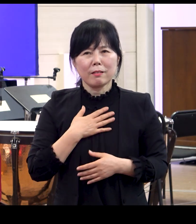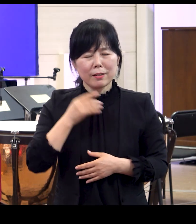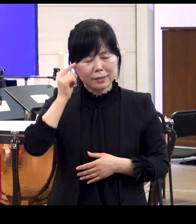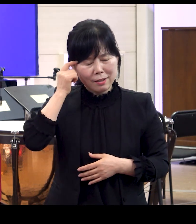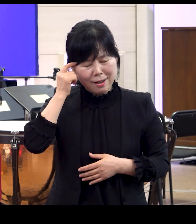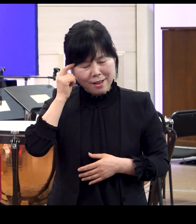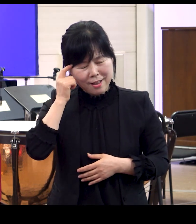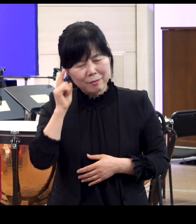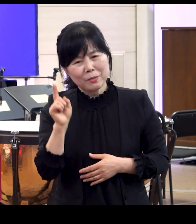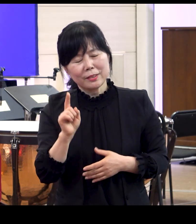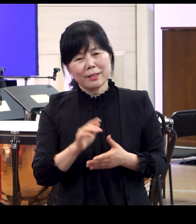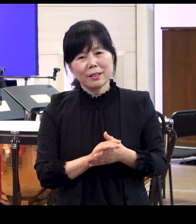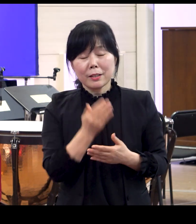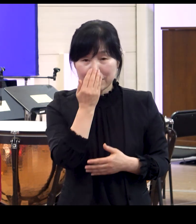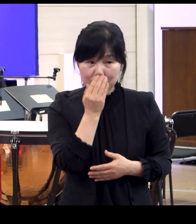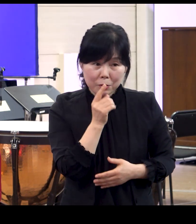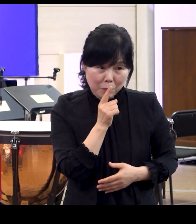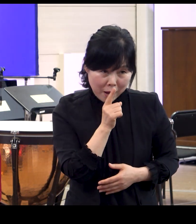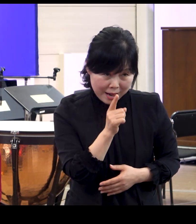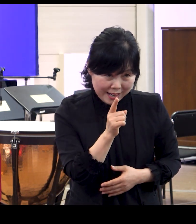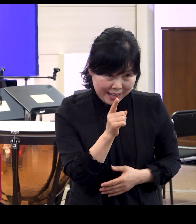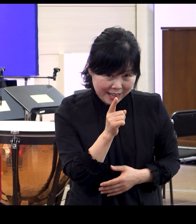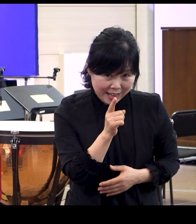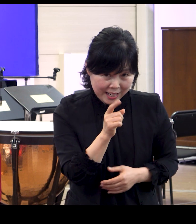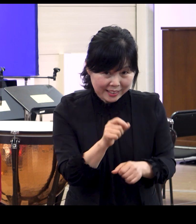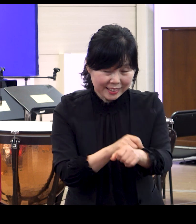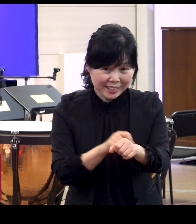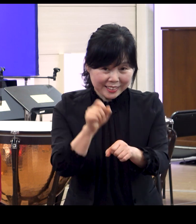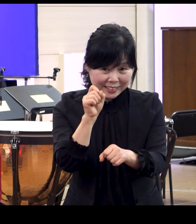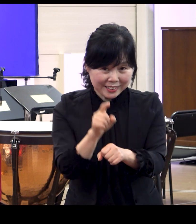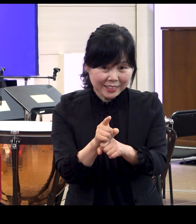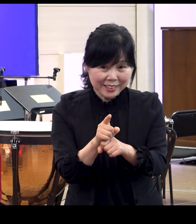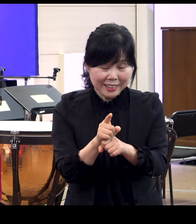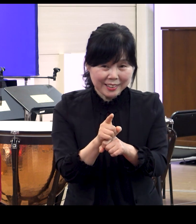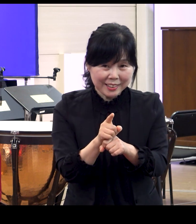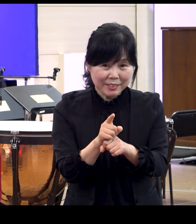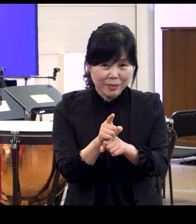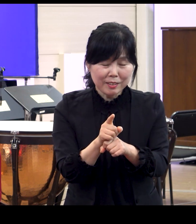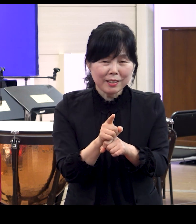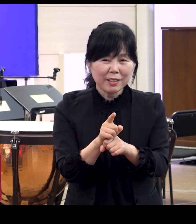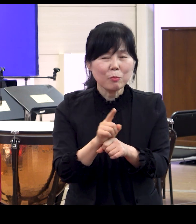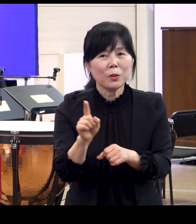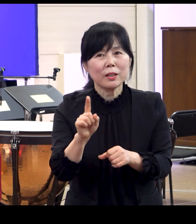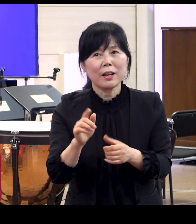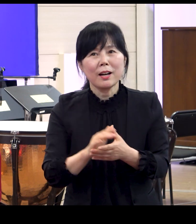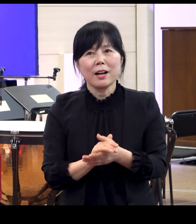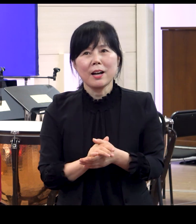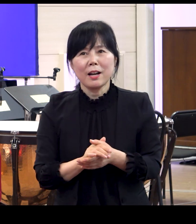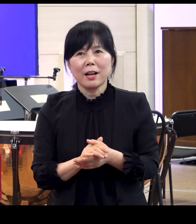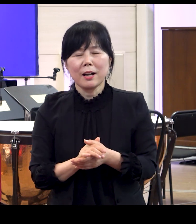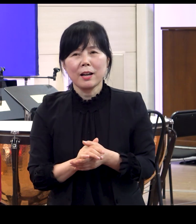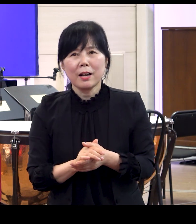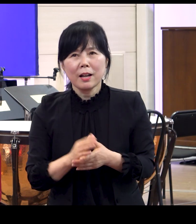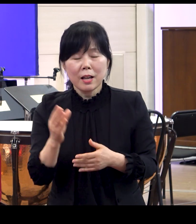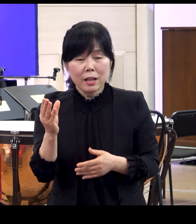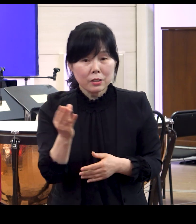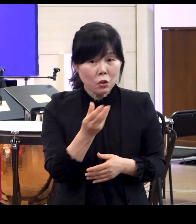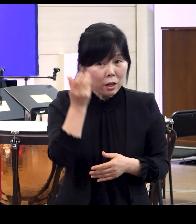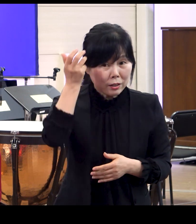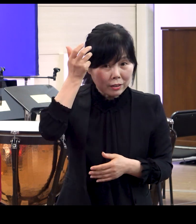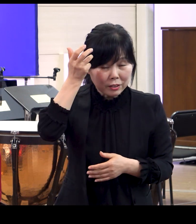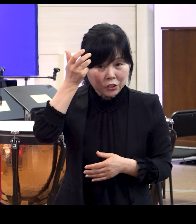저는 여기서 문득 이런 생각을 합니다. 히브리어의 특성상 내가 살아있는 존재, 즉